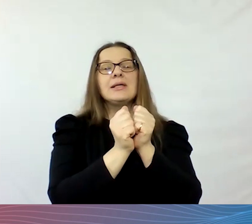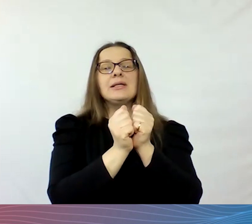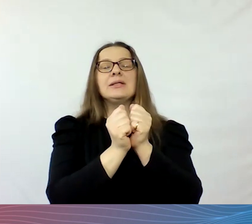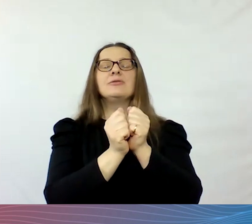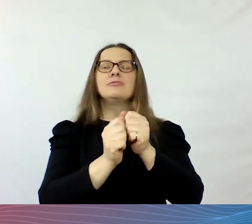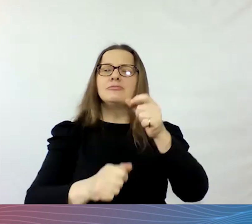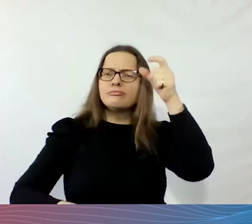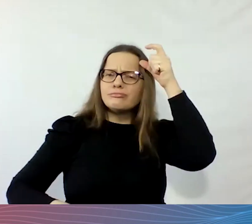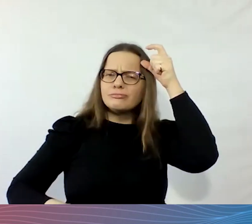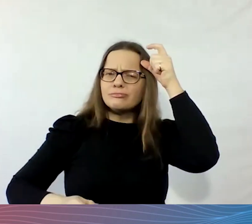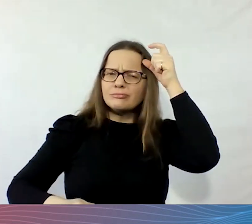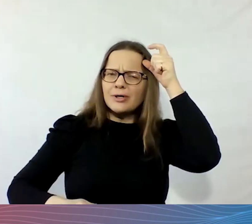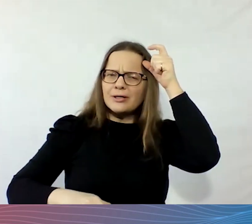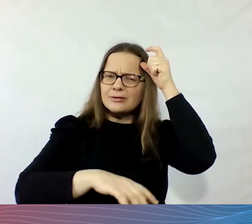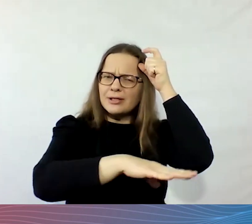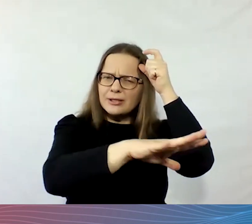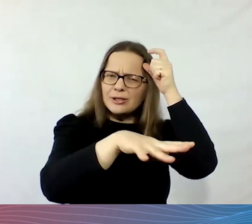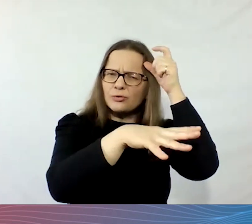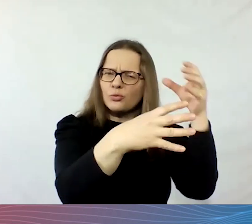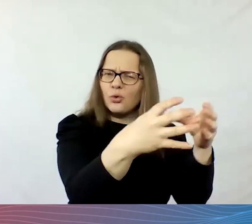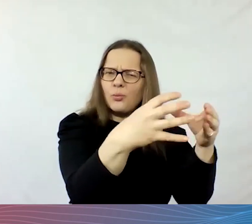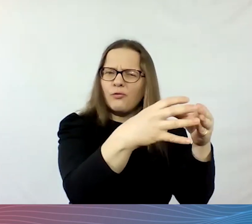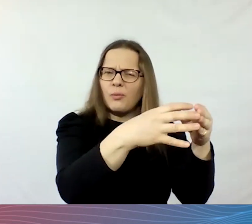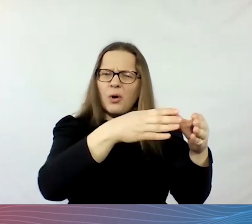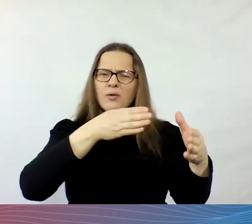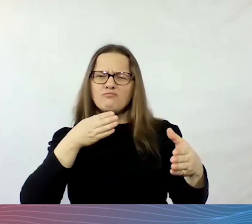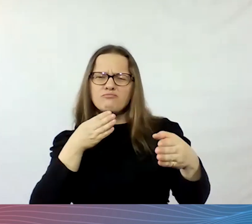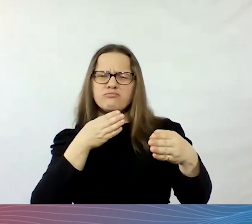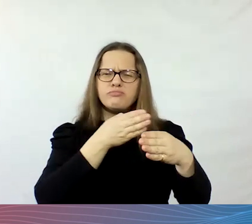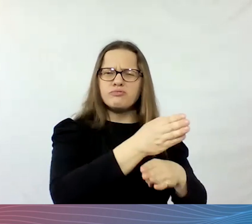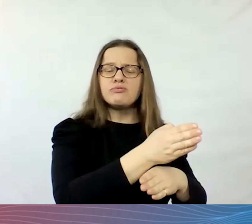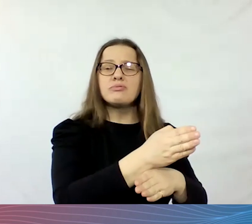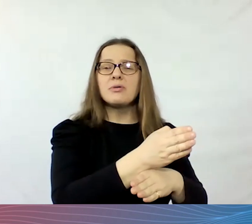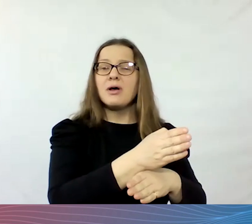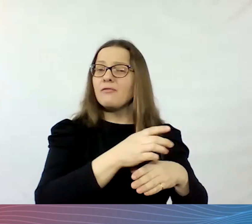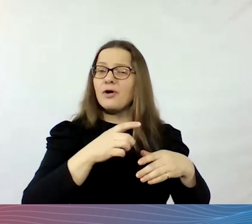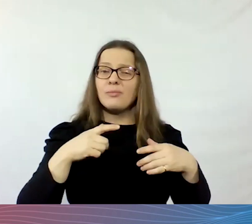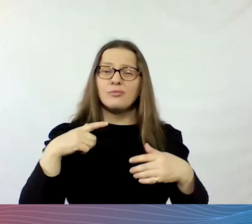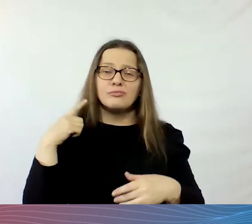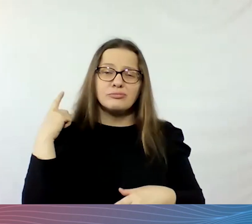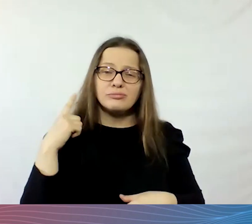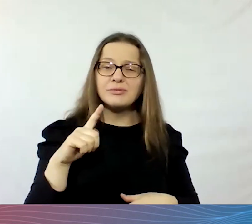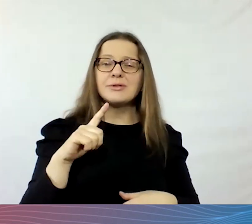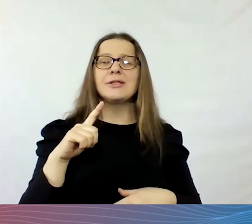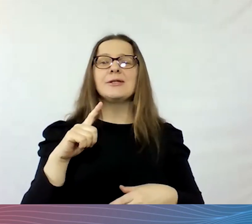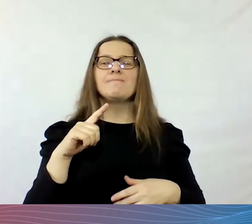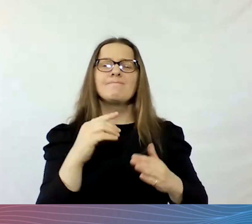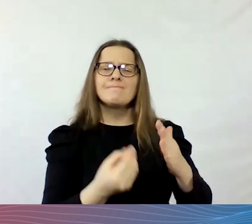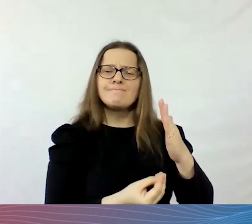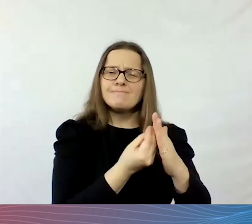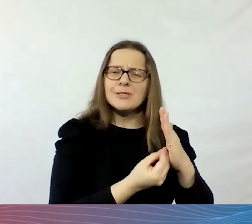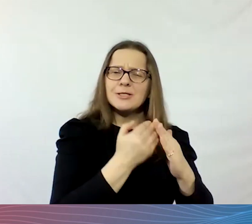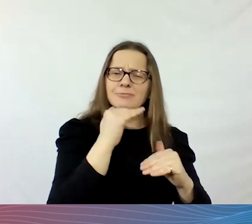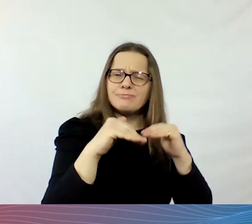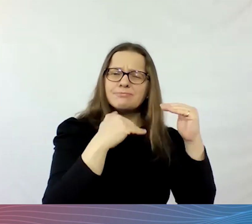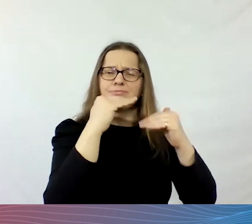pregamos o evangelho, juntos cuidamos dos irmãos, juntos edificamos a igreja, promovendo o amor, promovendo a